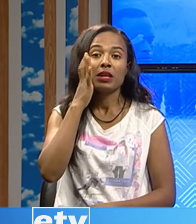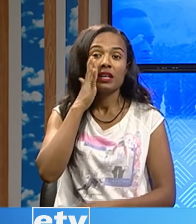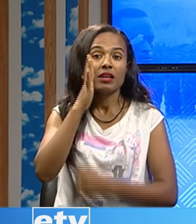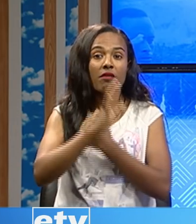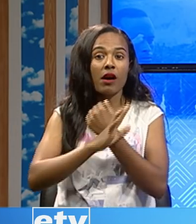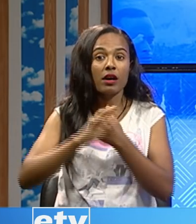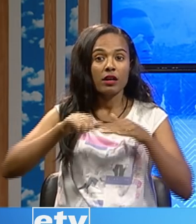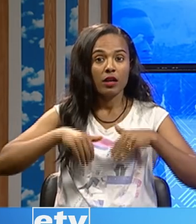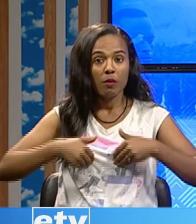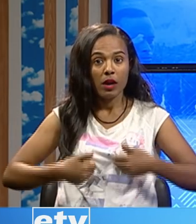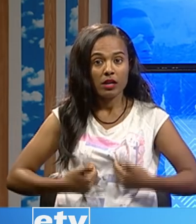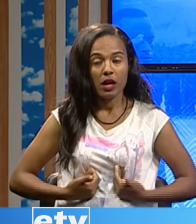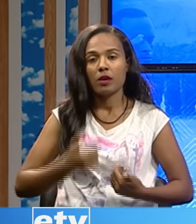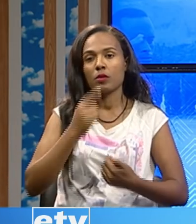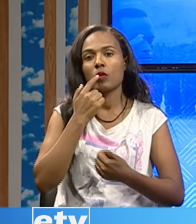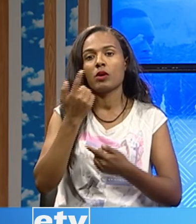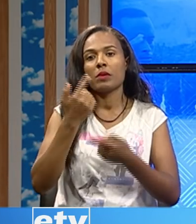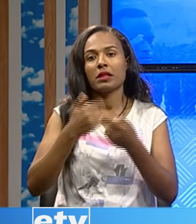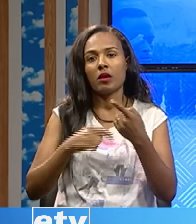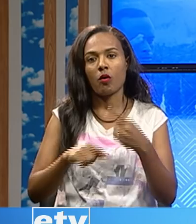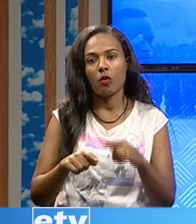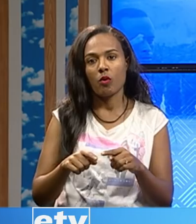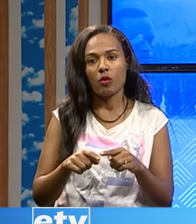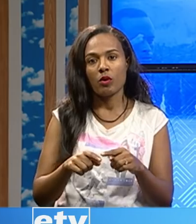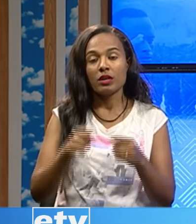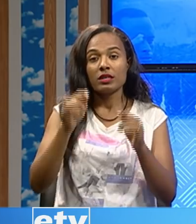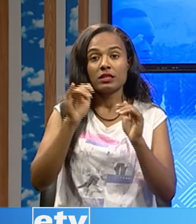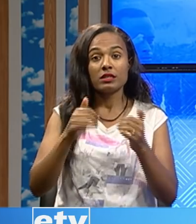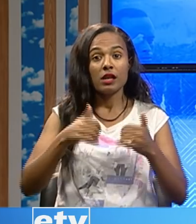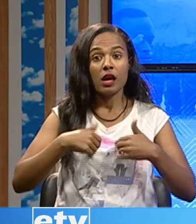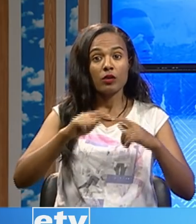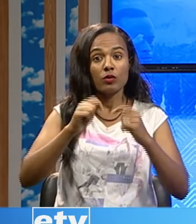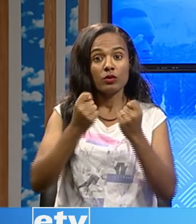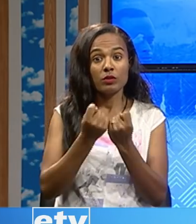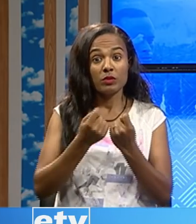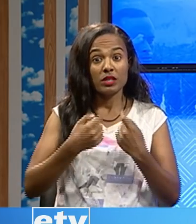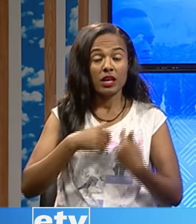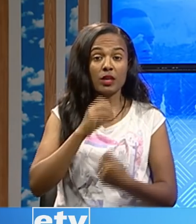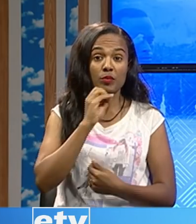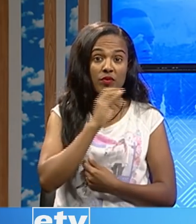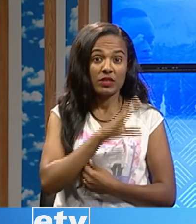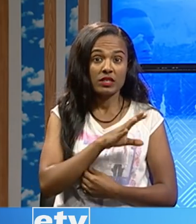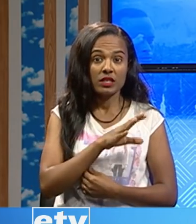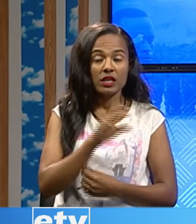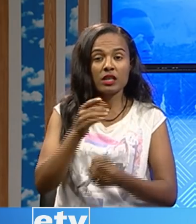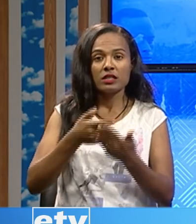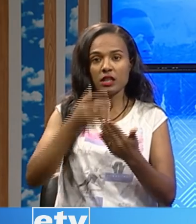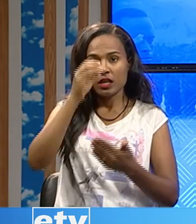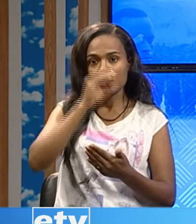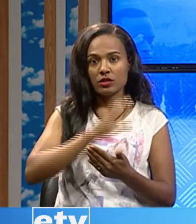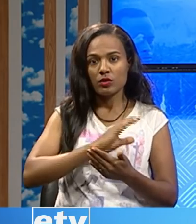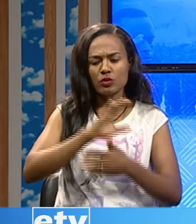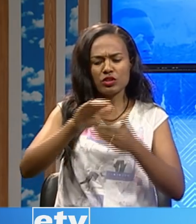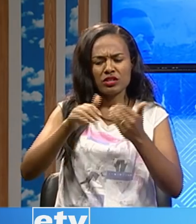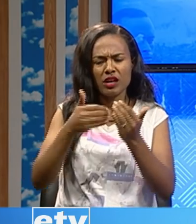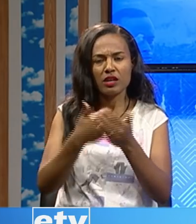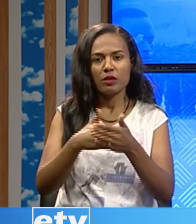ለማዳከም ለማቆርቆዝ ነው የመጣው። እዚህ ያለው ቲም እንዳለ ቢፈርስ እዚህ ያለን ሰዎች እንዳለን